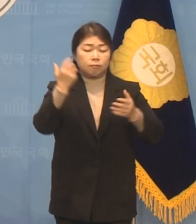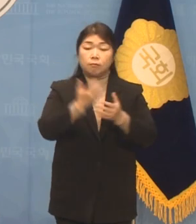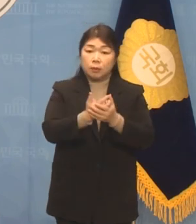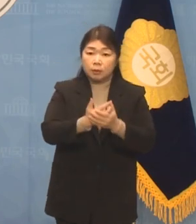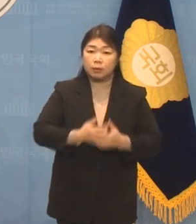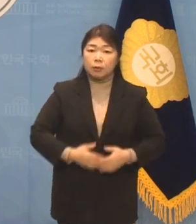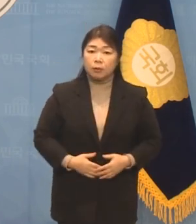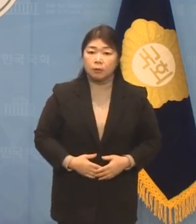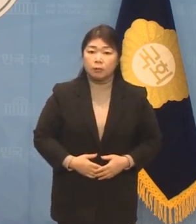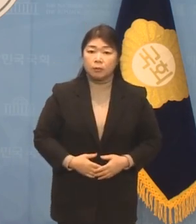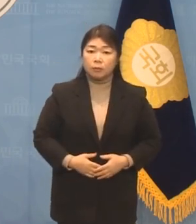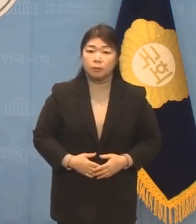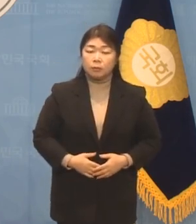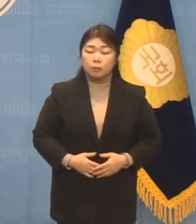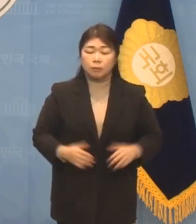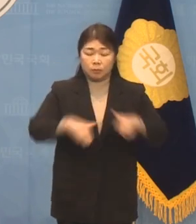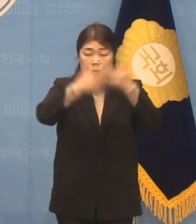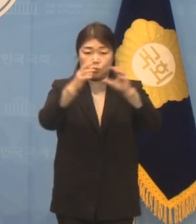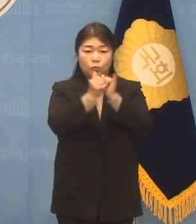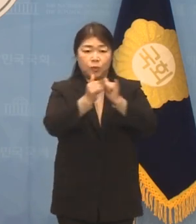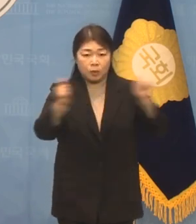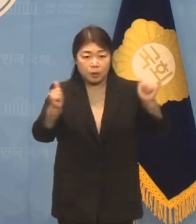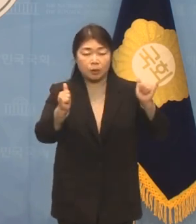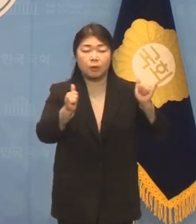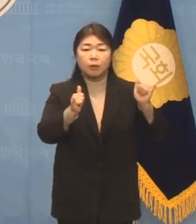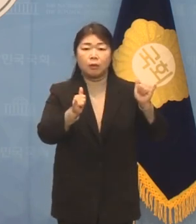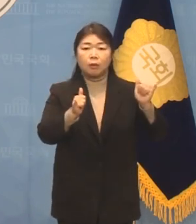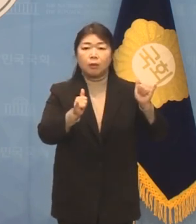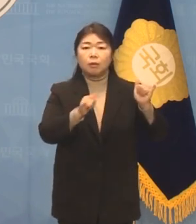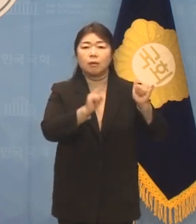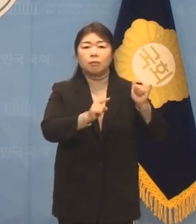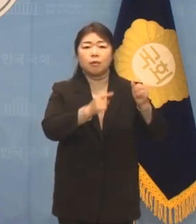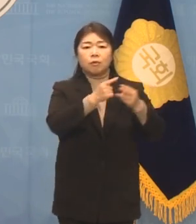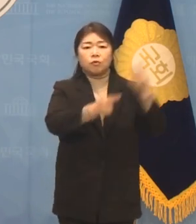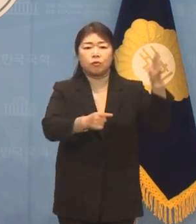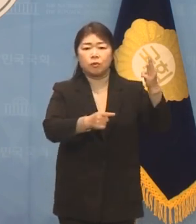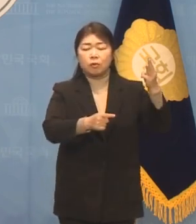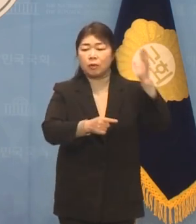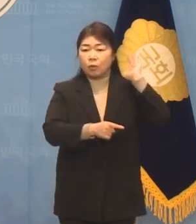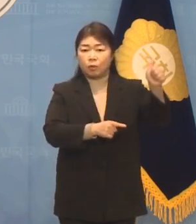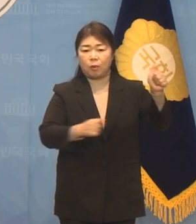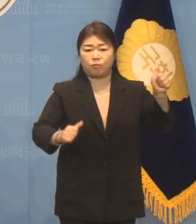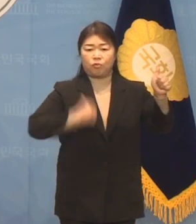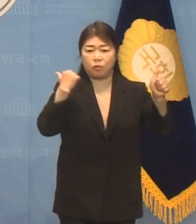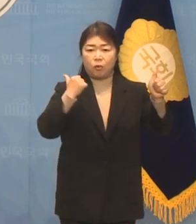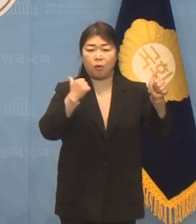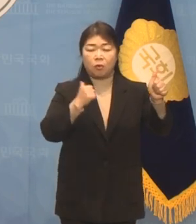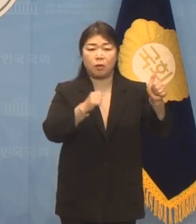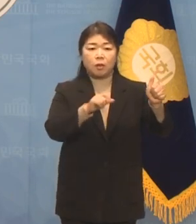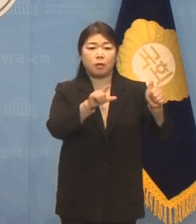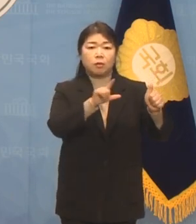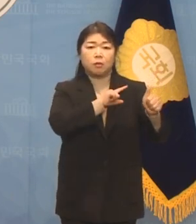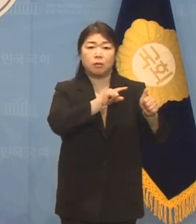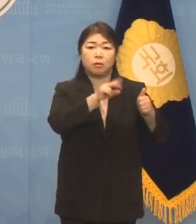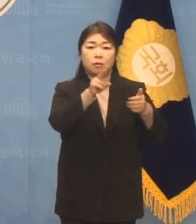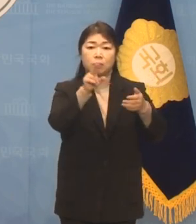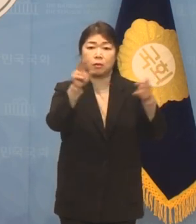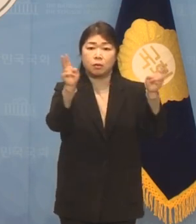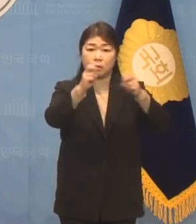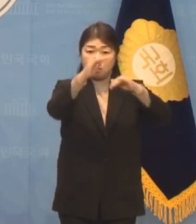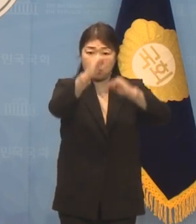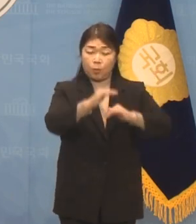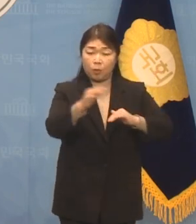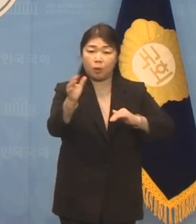있습니다. 전 국민 울려버린 대통령, 윤통의 분노 등을 제목으로 한